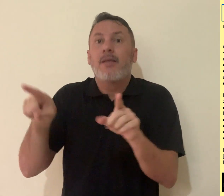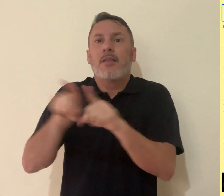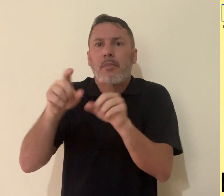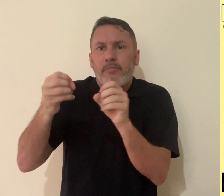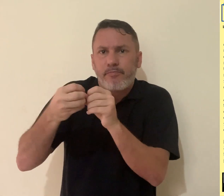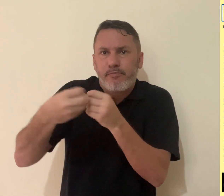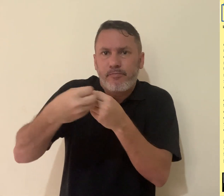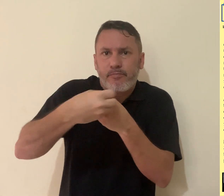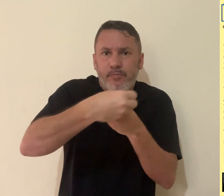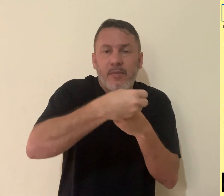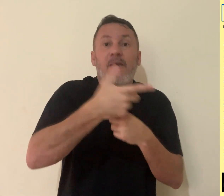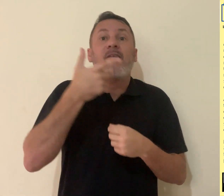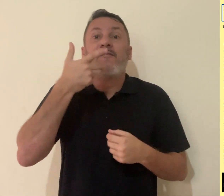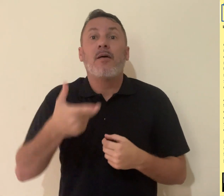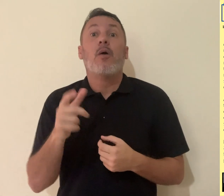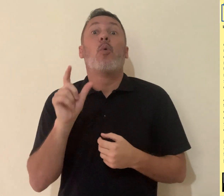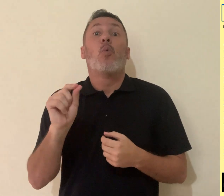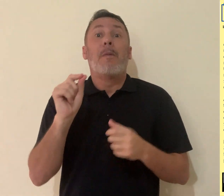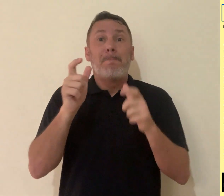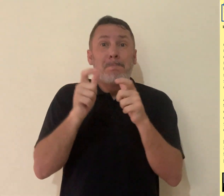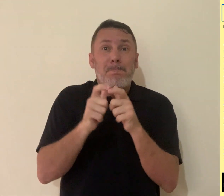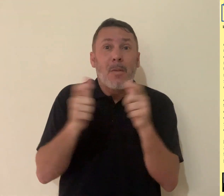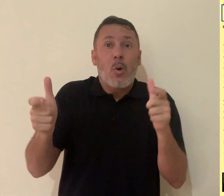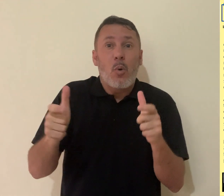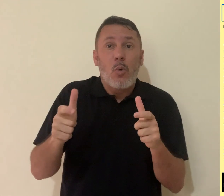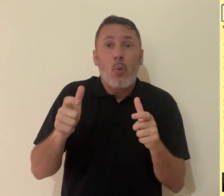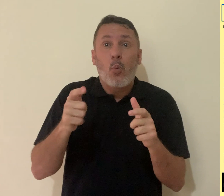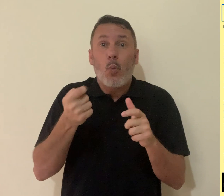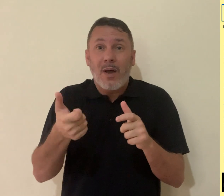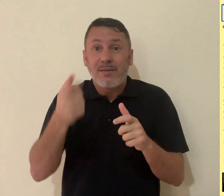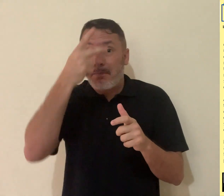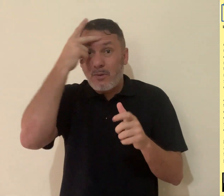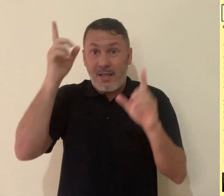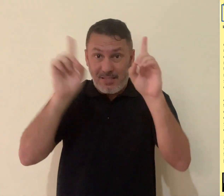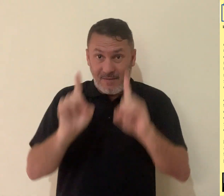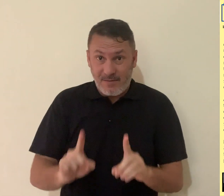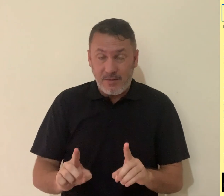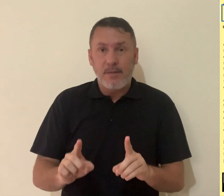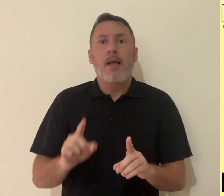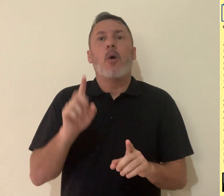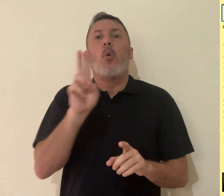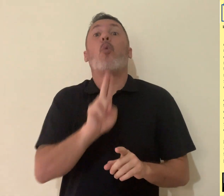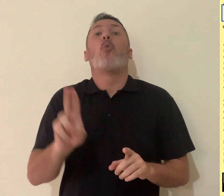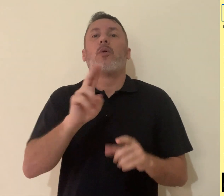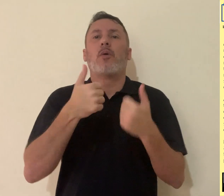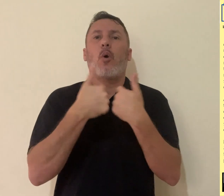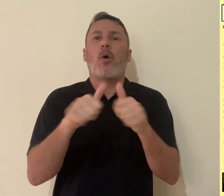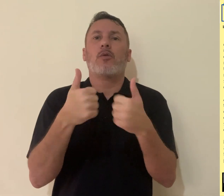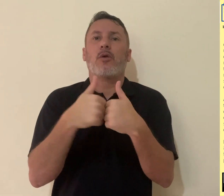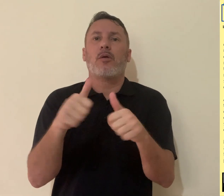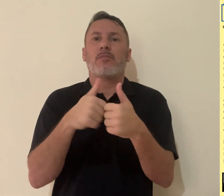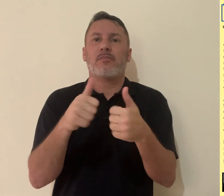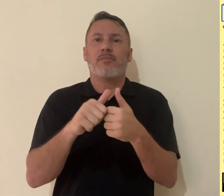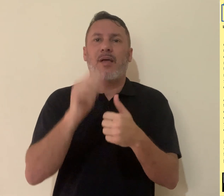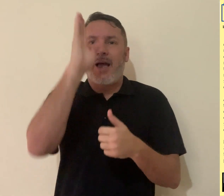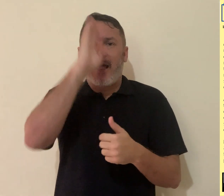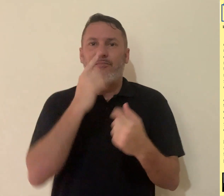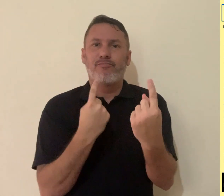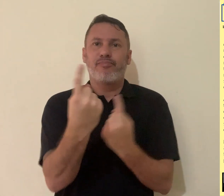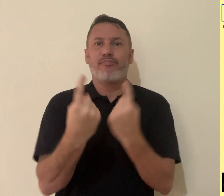evidenciou que a quase totalidade das pessoas com deficiência utilizam o transporte público coletivo para